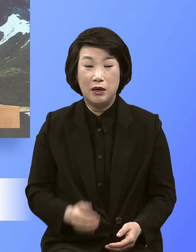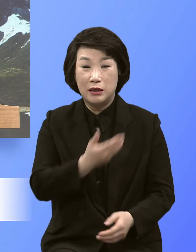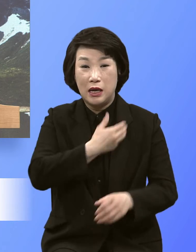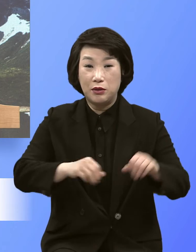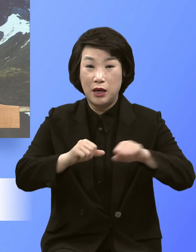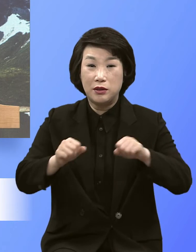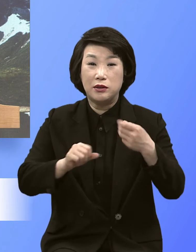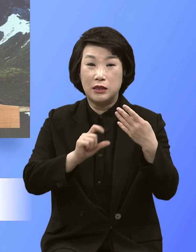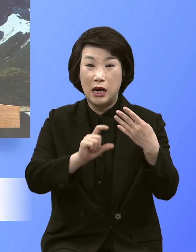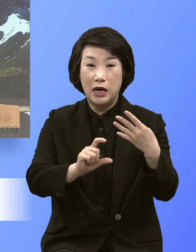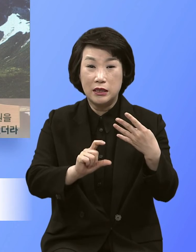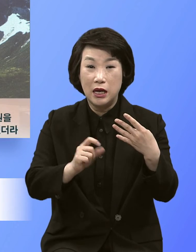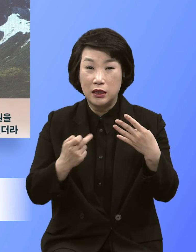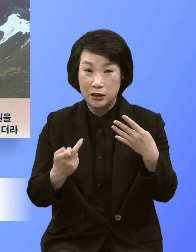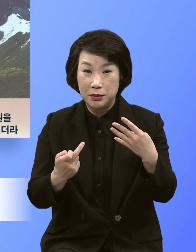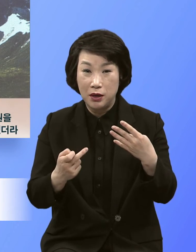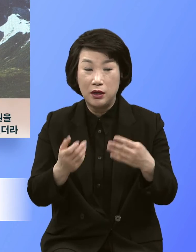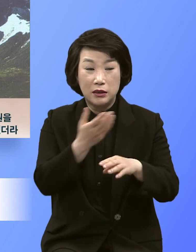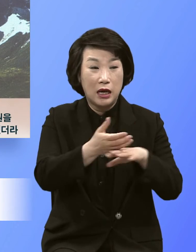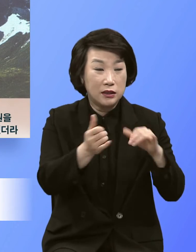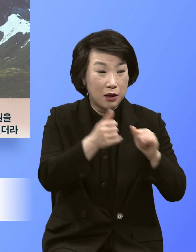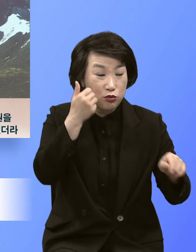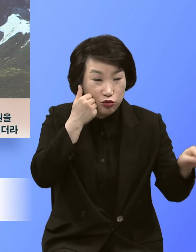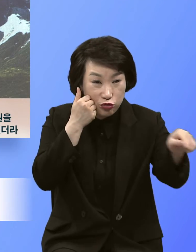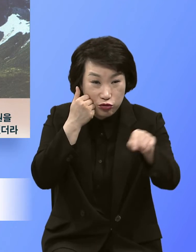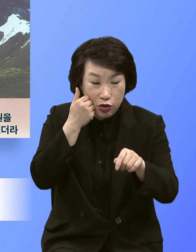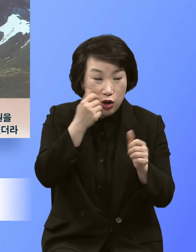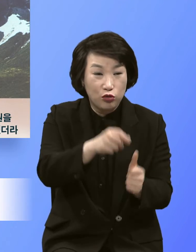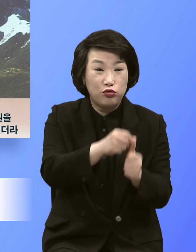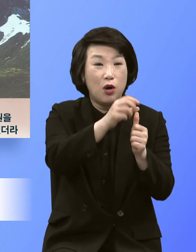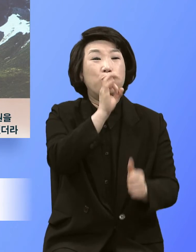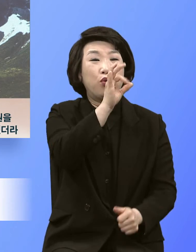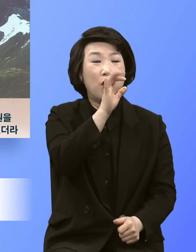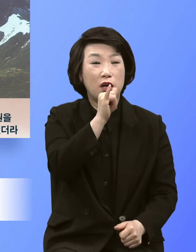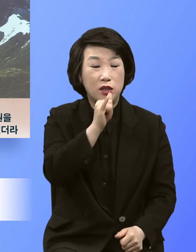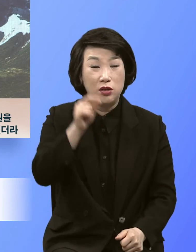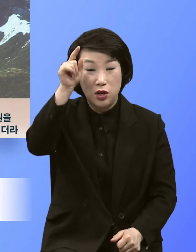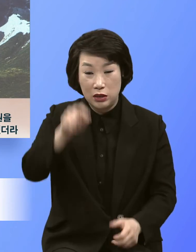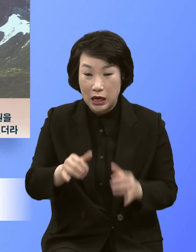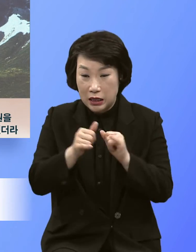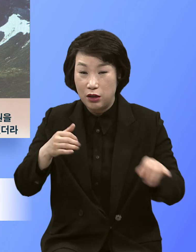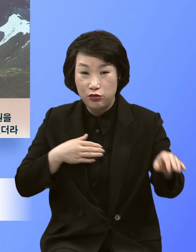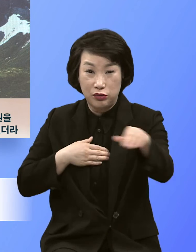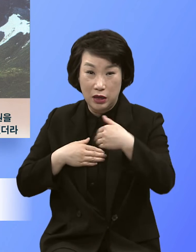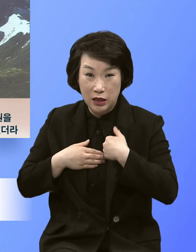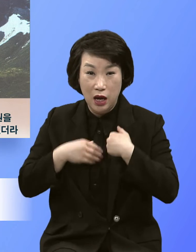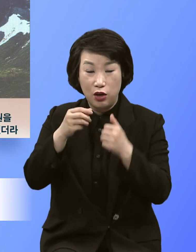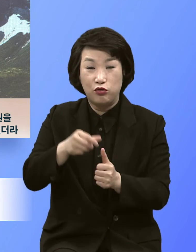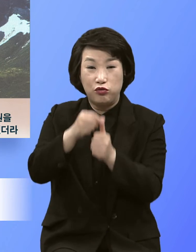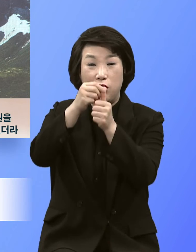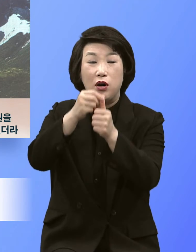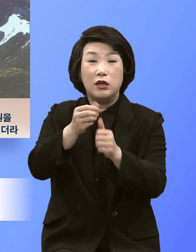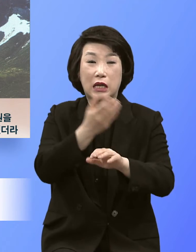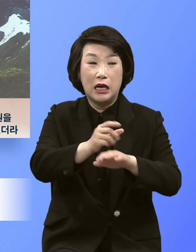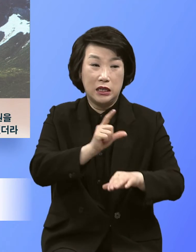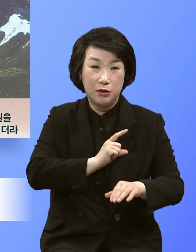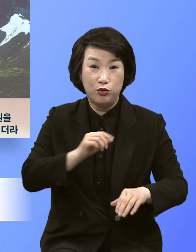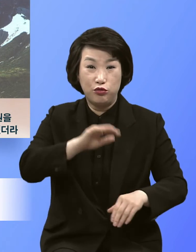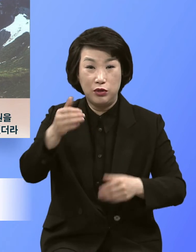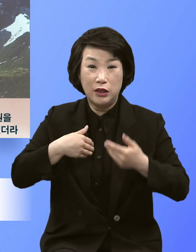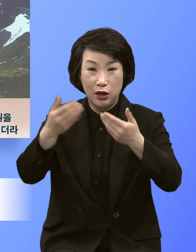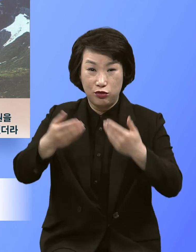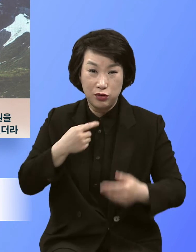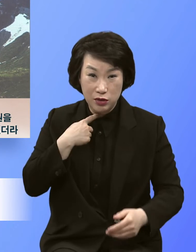사도행전 4장 12절에 다른 이로서는 구원 얻을 수 없나니 천하 인간의 구원 얻을 만한 다른 이름을 우리에게 주신